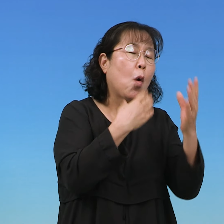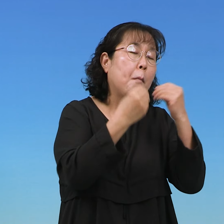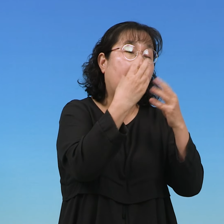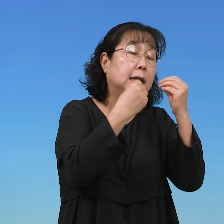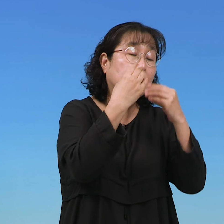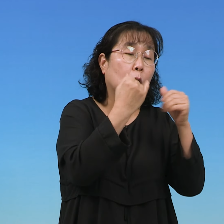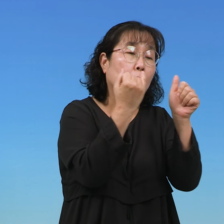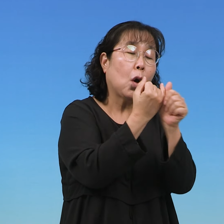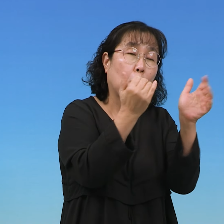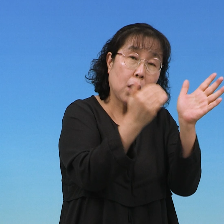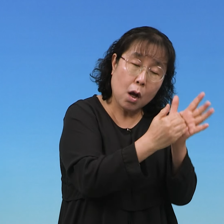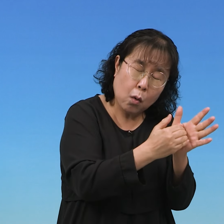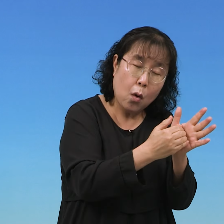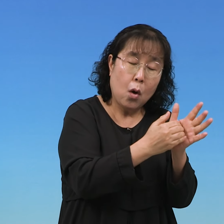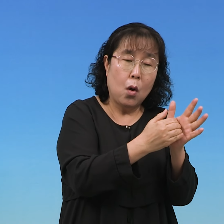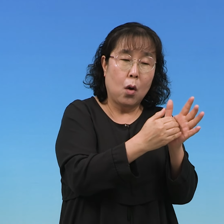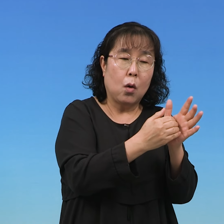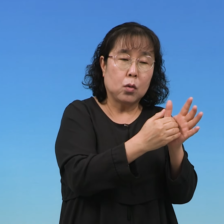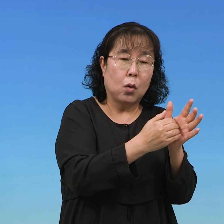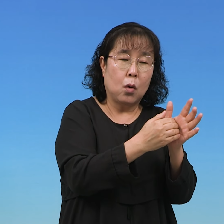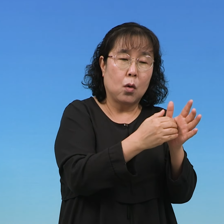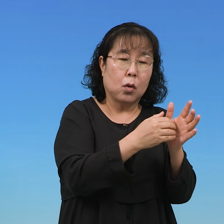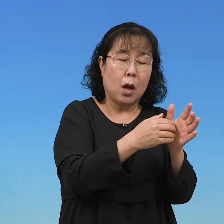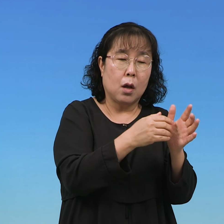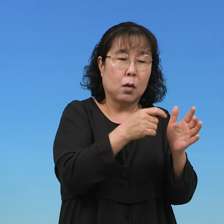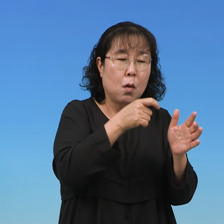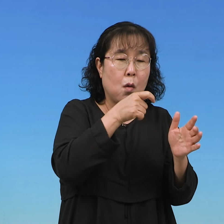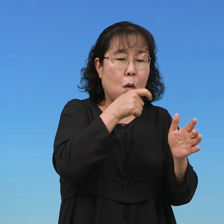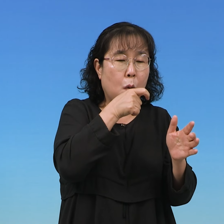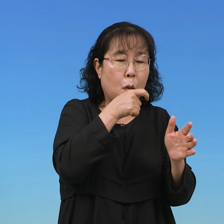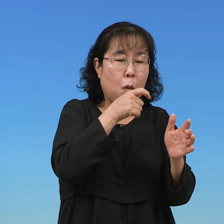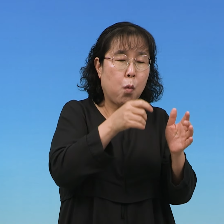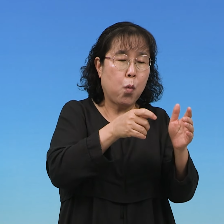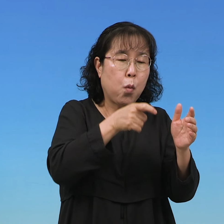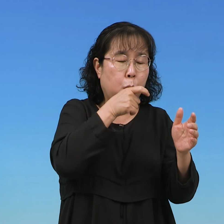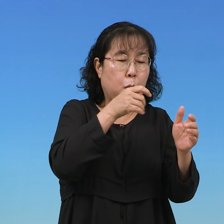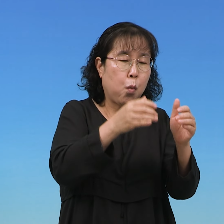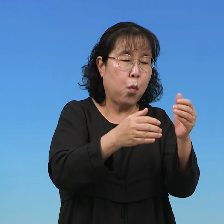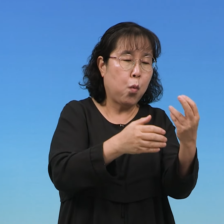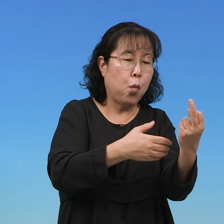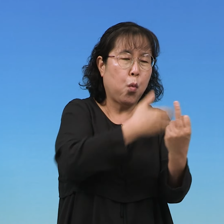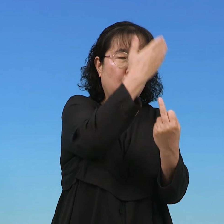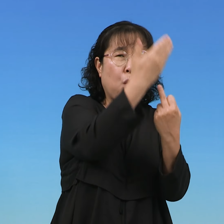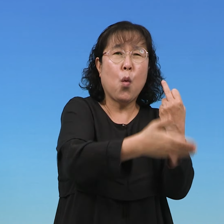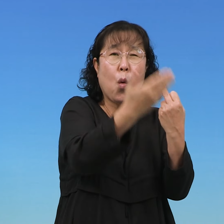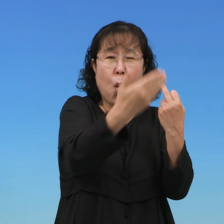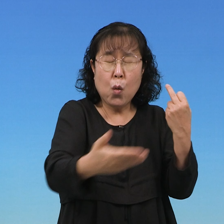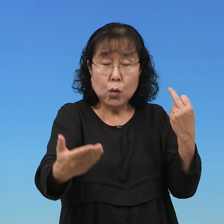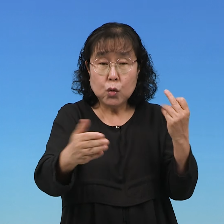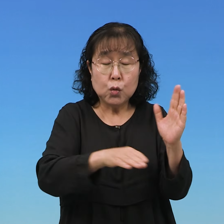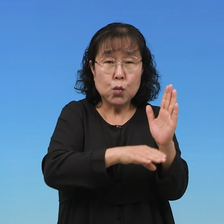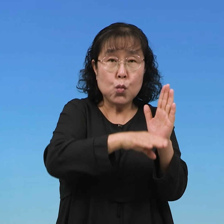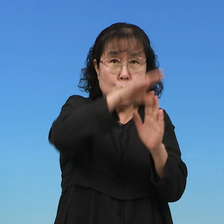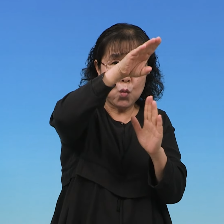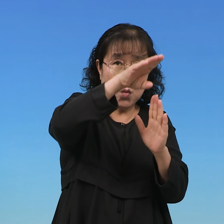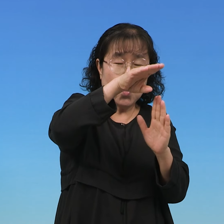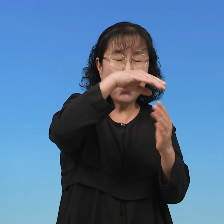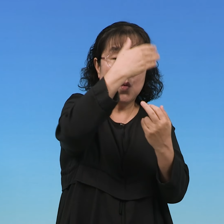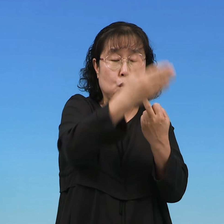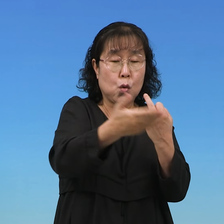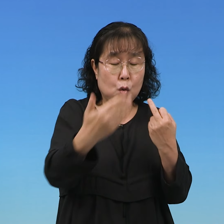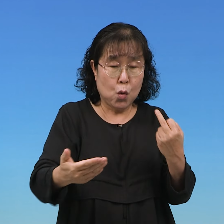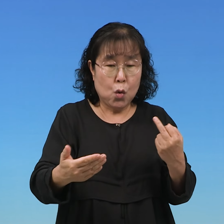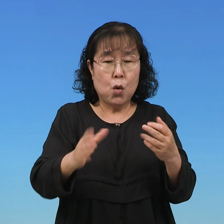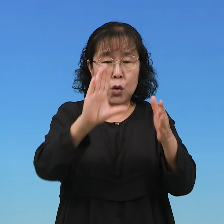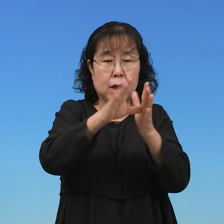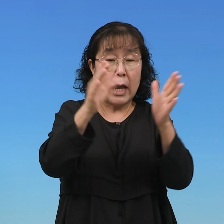장가들고 시집가고 있으면서 홍수가 나서 그들을 다 멸하기까지 깨닫지 못하였으니 인자의 임함도